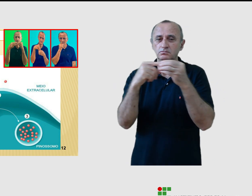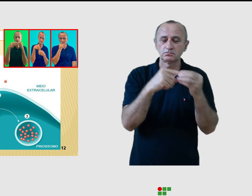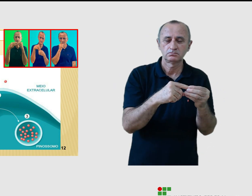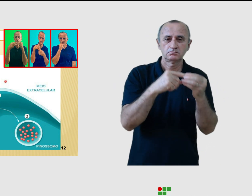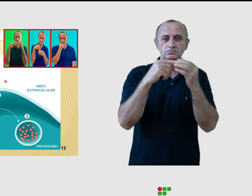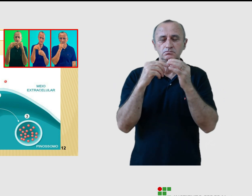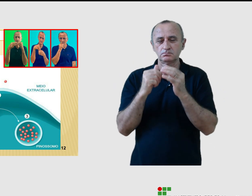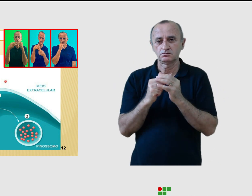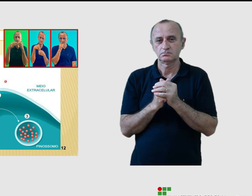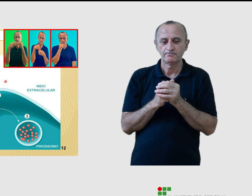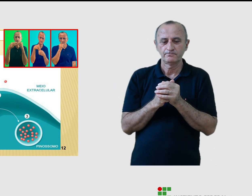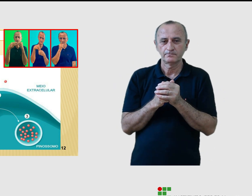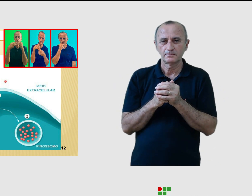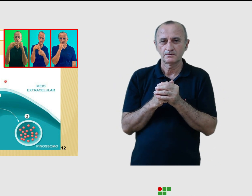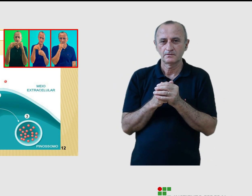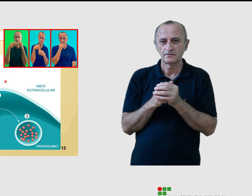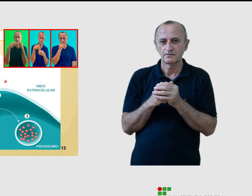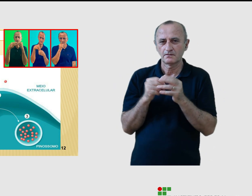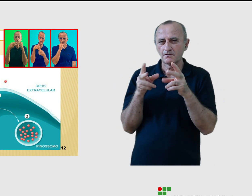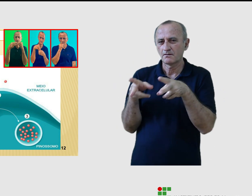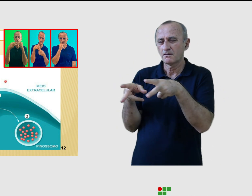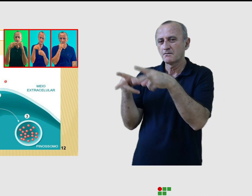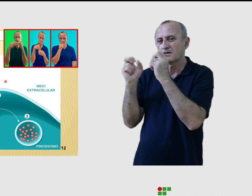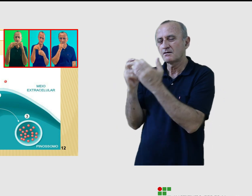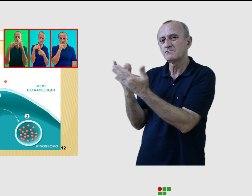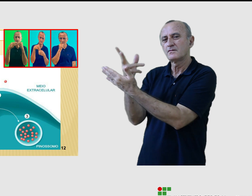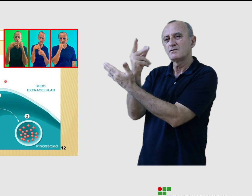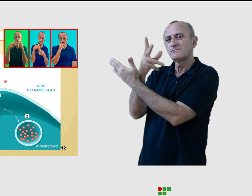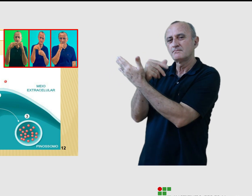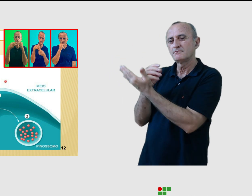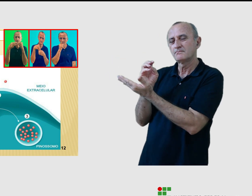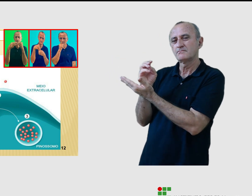ou por fagocitose.